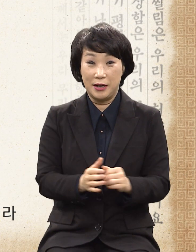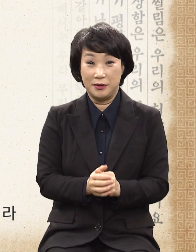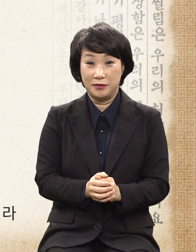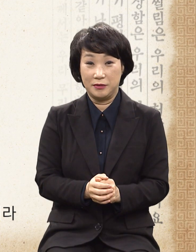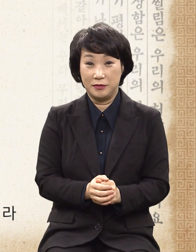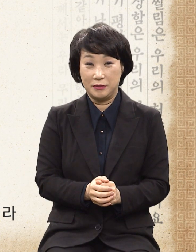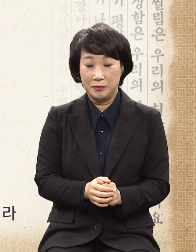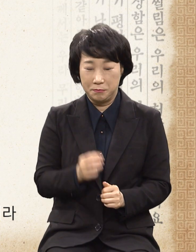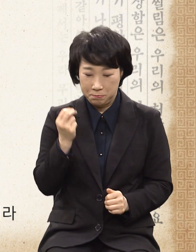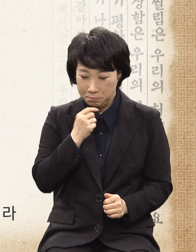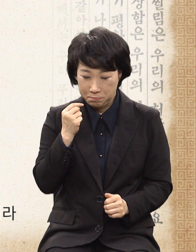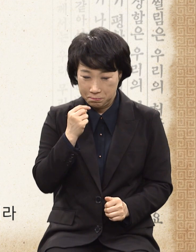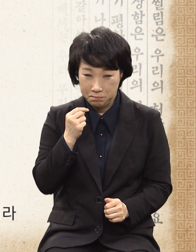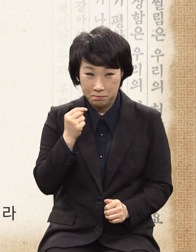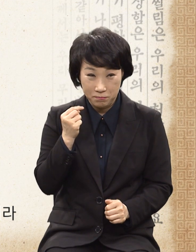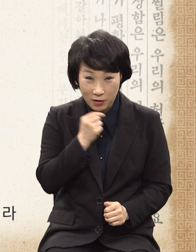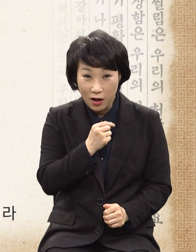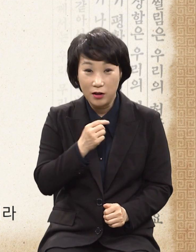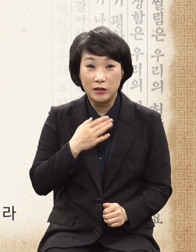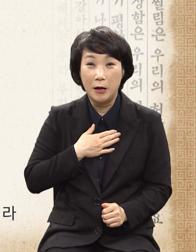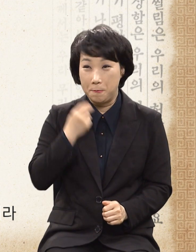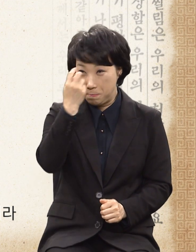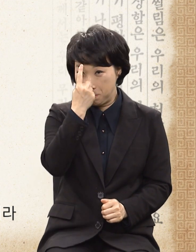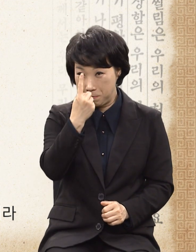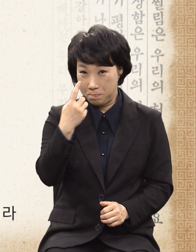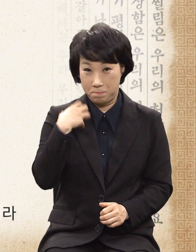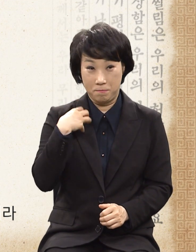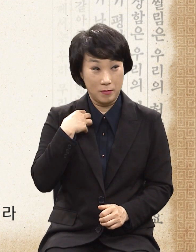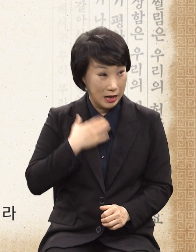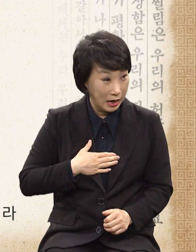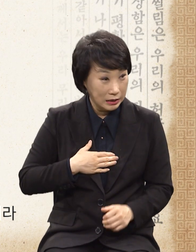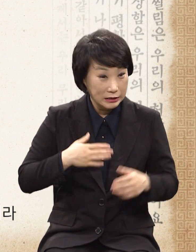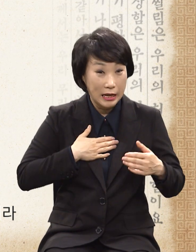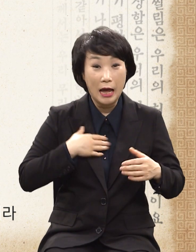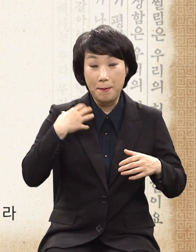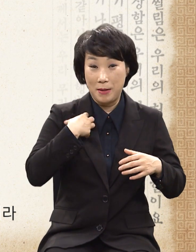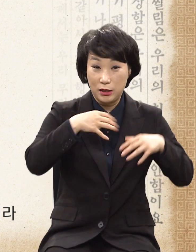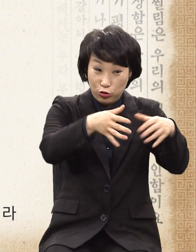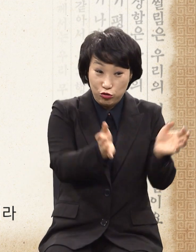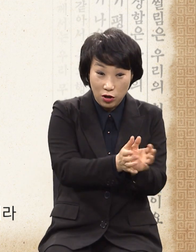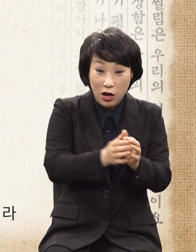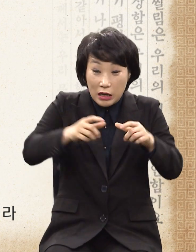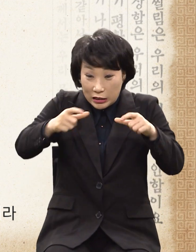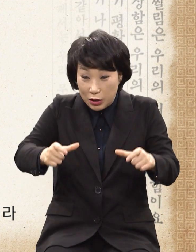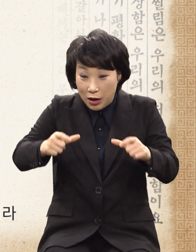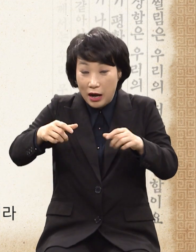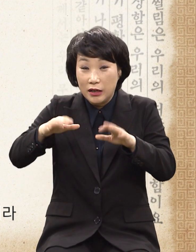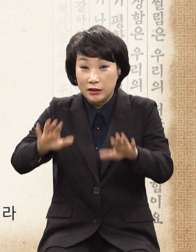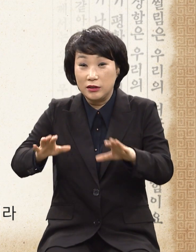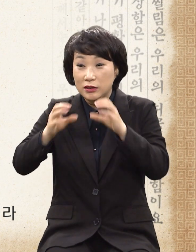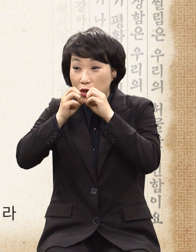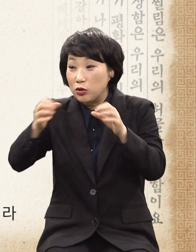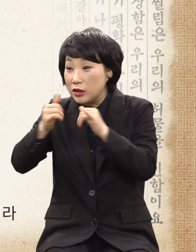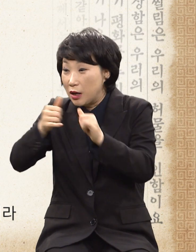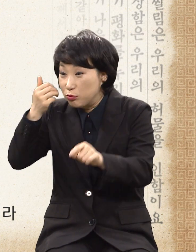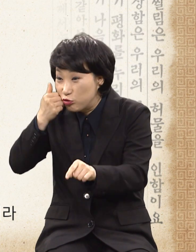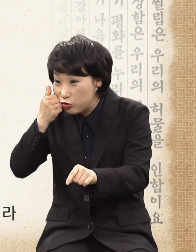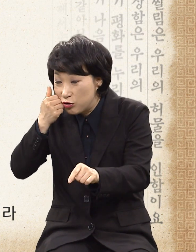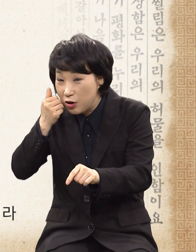저쪽에 파수꾼이 되어 내 구역 있고 기관 식구 내가 전도한